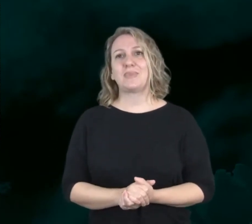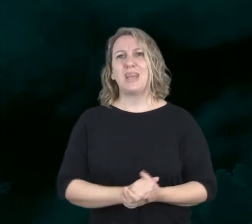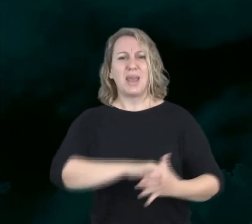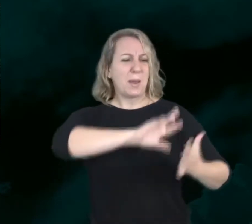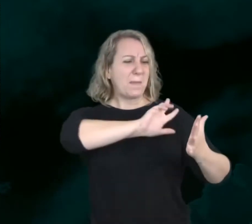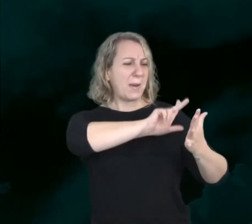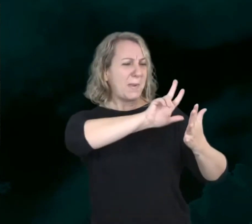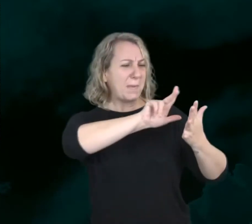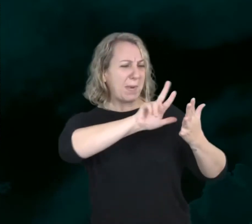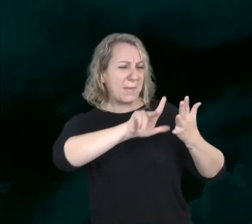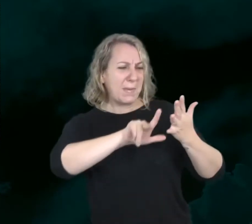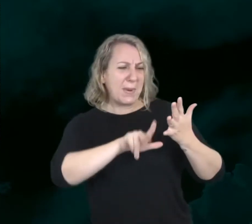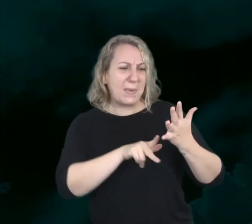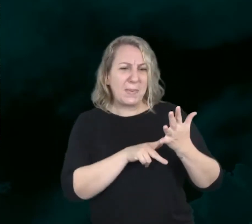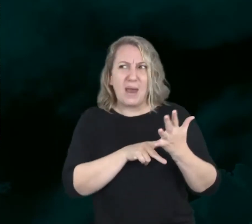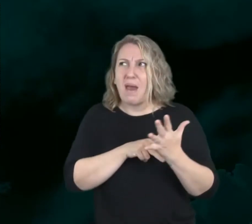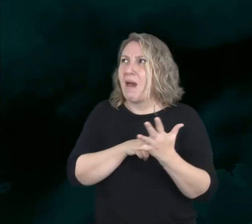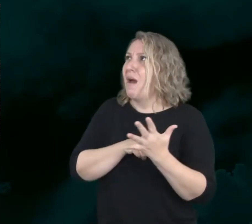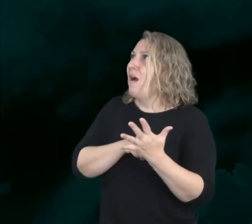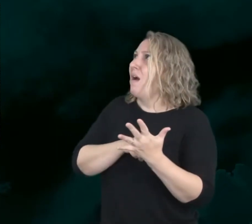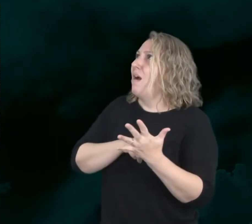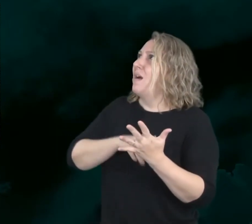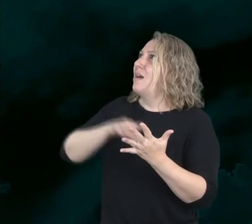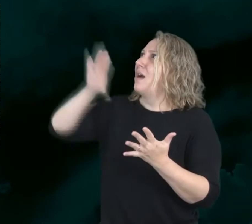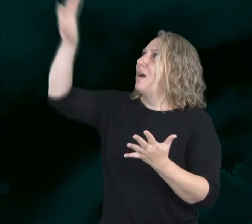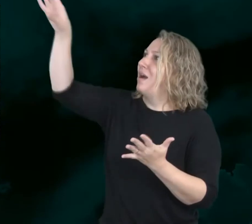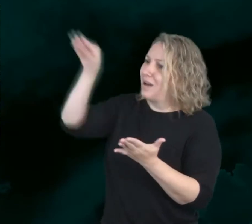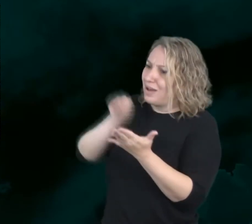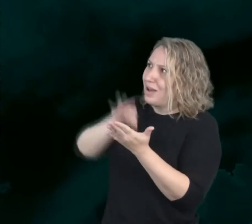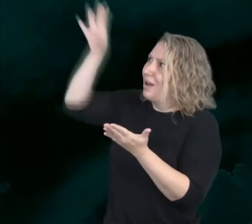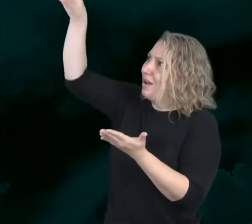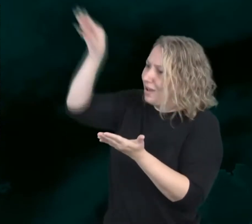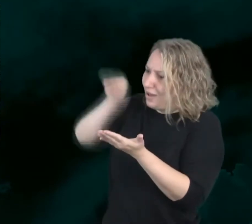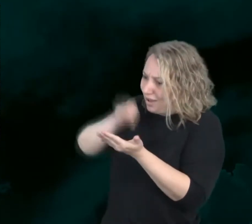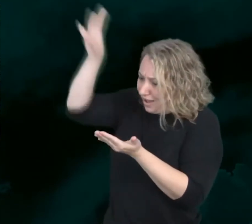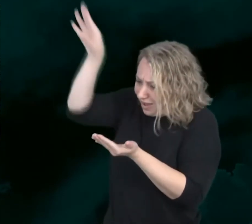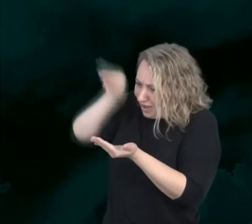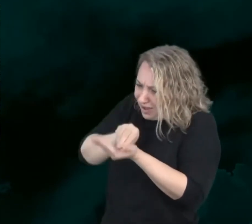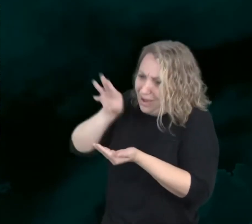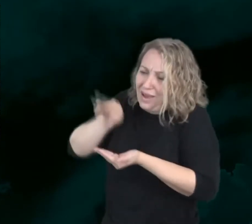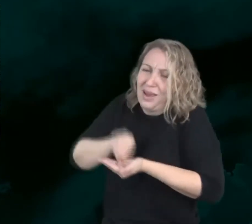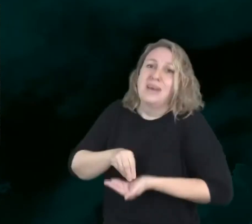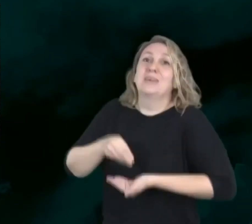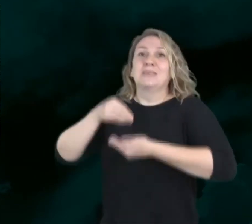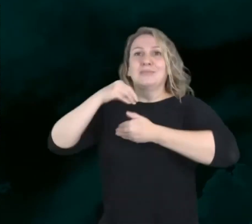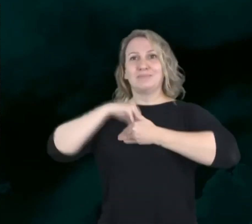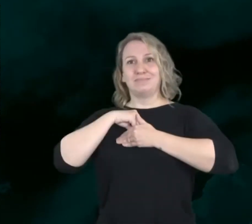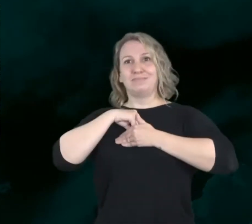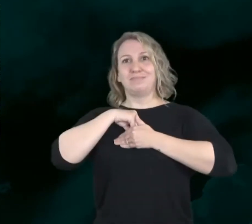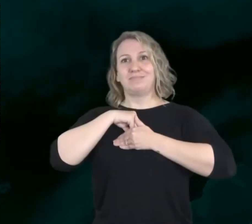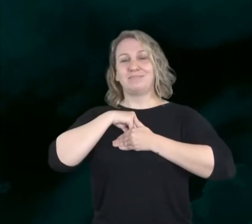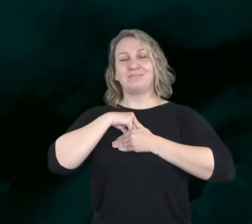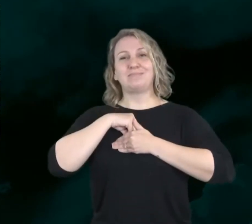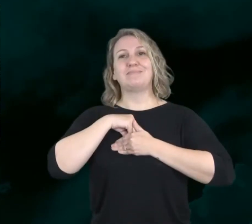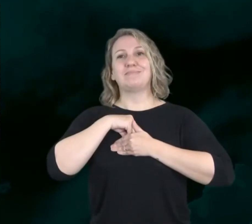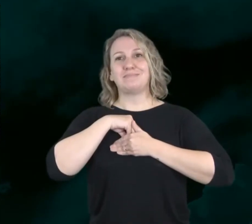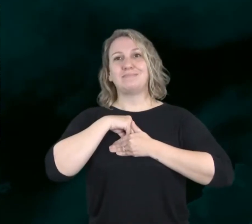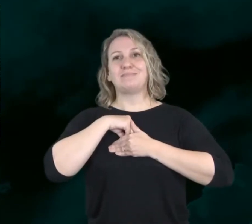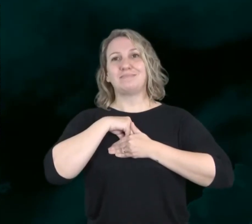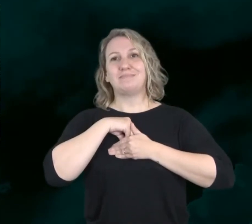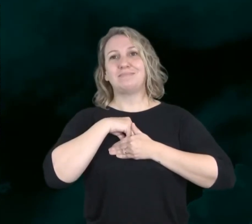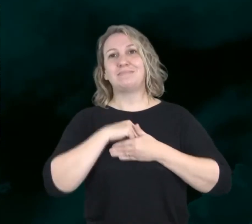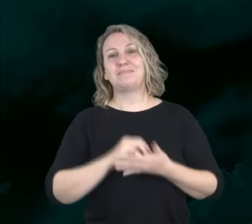de Deus, da vida de Deus, da natureza de Deus. E quanto mais Deus você tem enchido dentro de